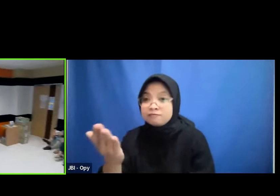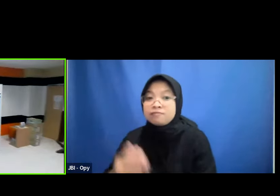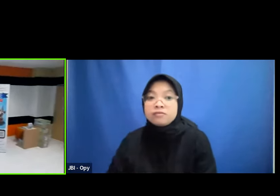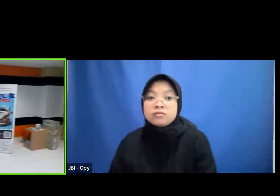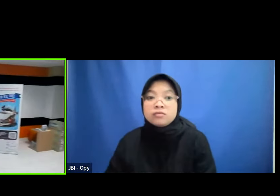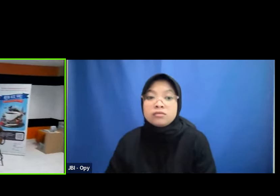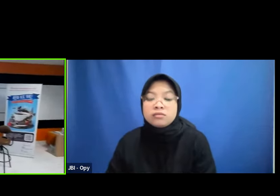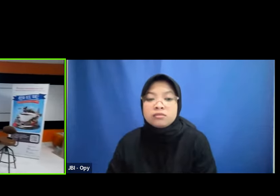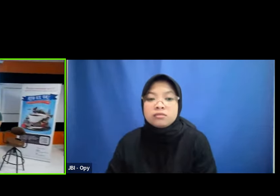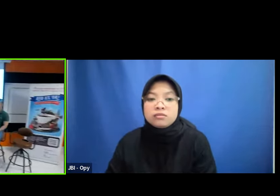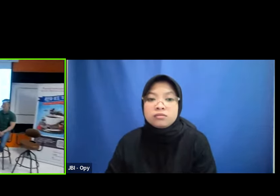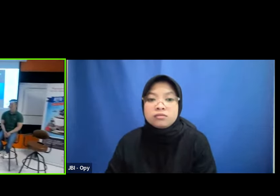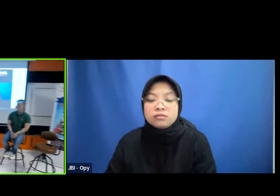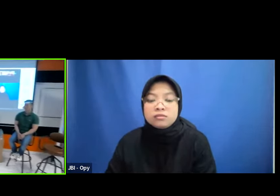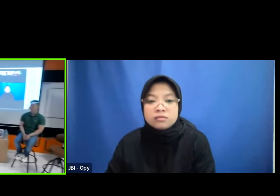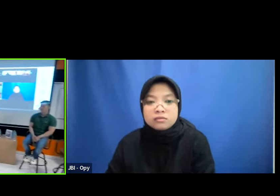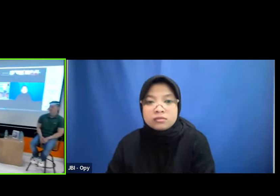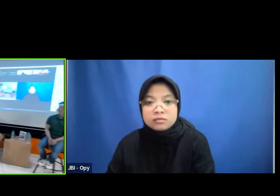sana